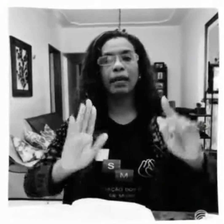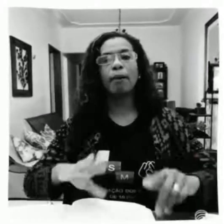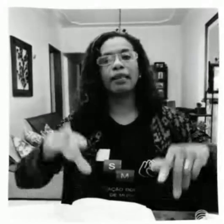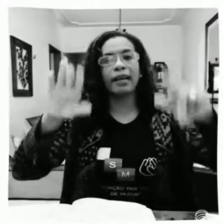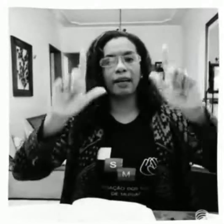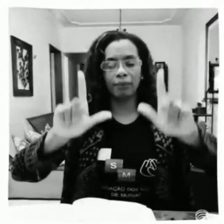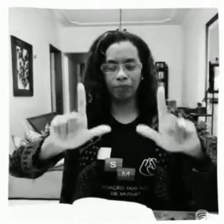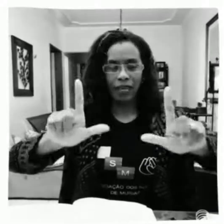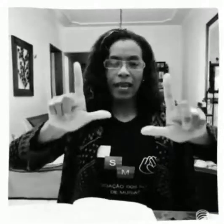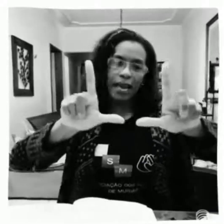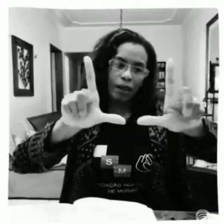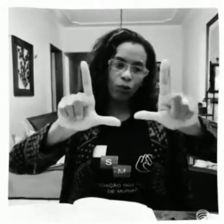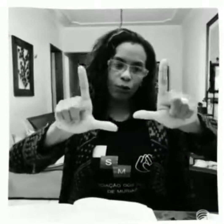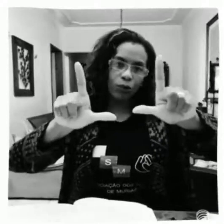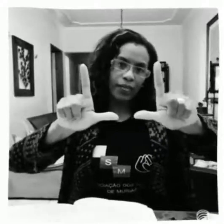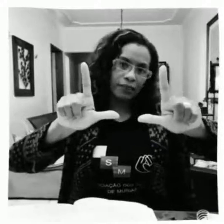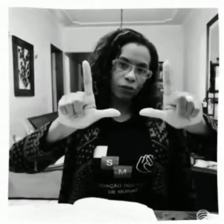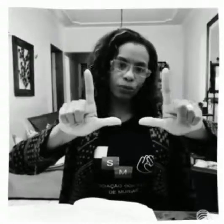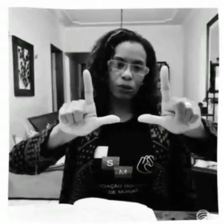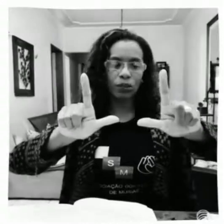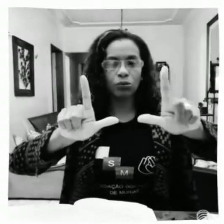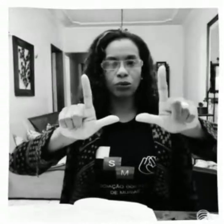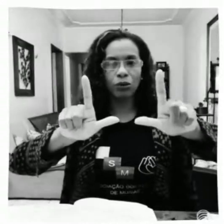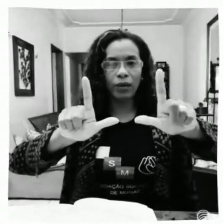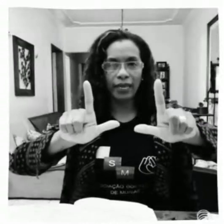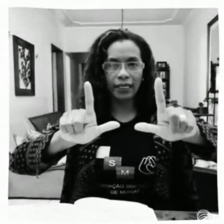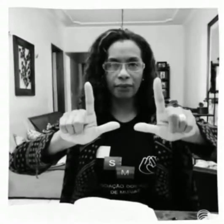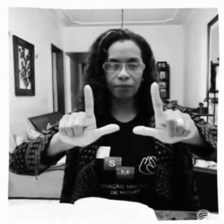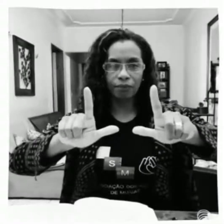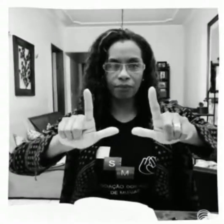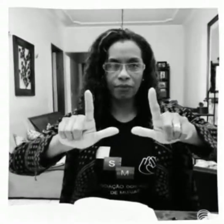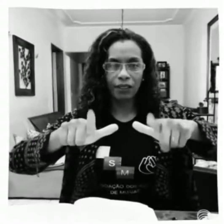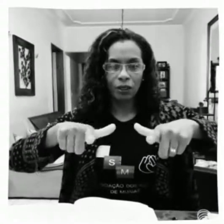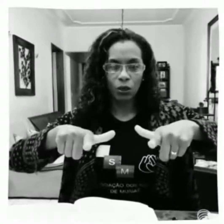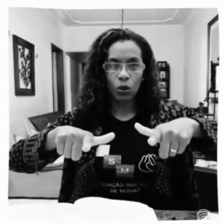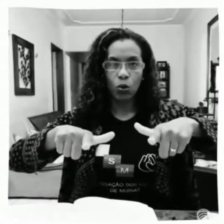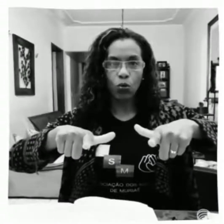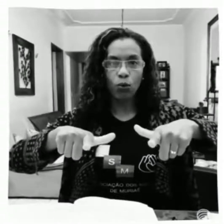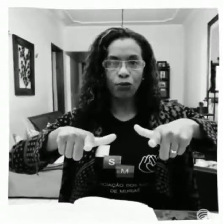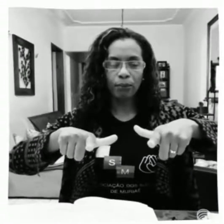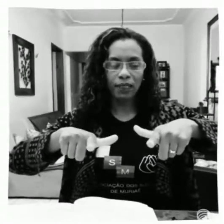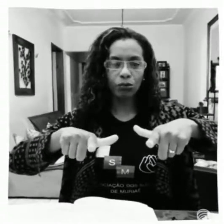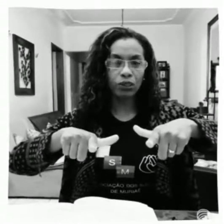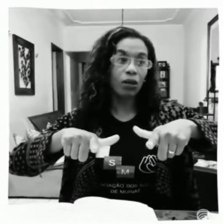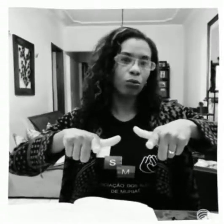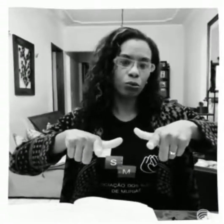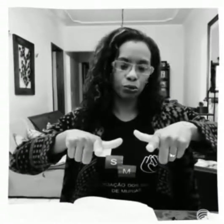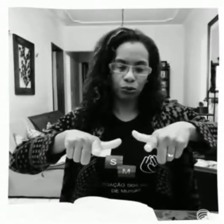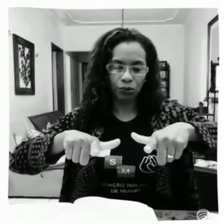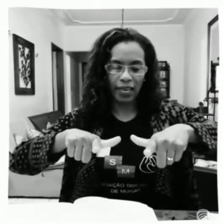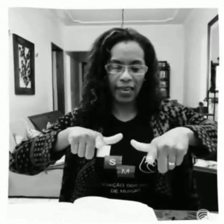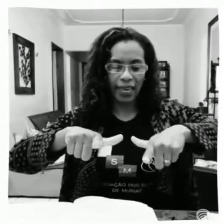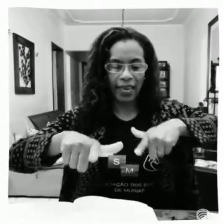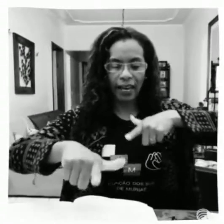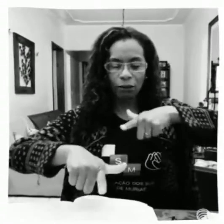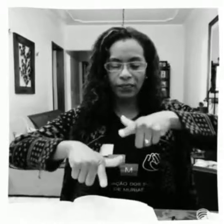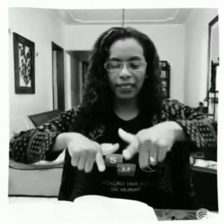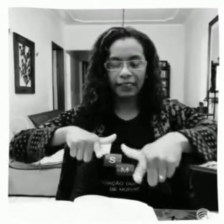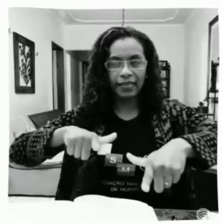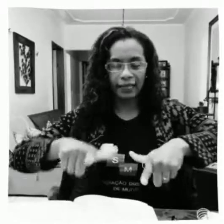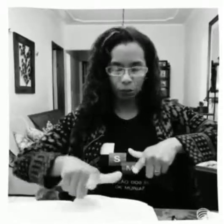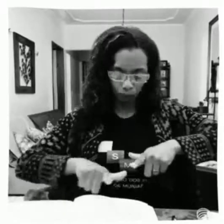sinal de trabalhar. A configuração de mão que eu uso é o L. O movimento que eu uso